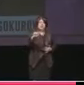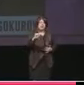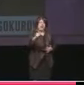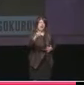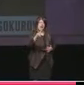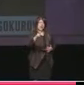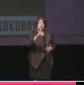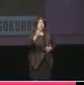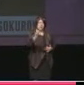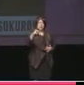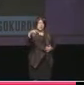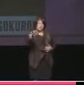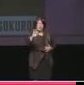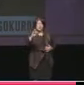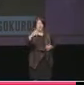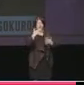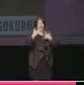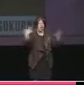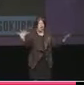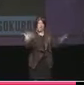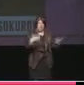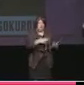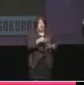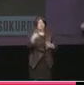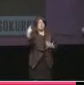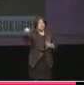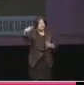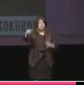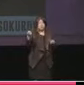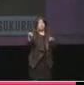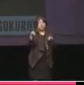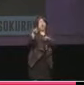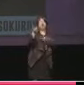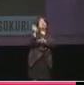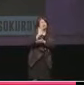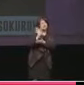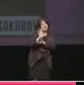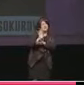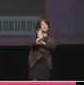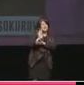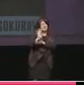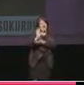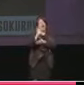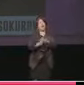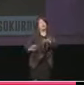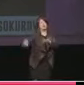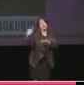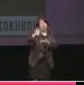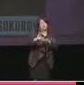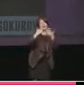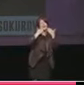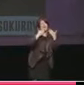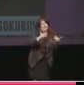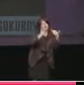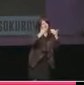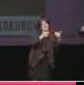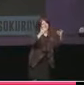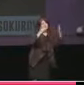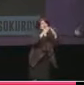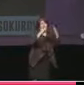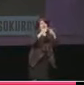del cinema europeo tra l'altro ringrazio la Milanesiana ringrazio Book Pride e ringrazio Book City perché grazie a queste realtà noi abbiamo